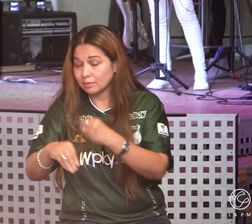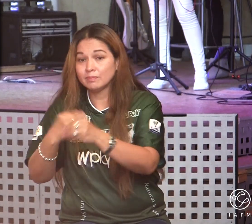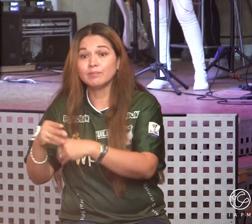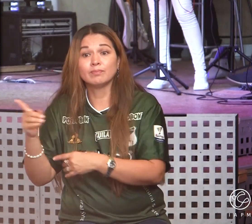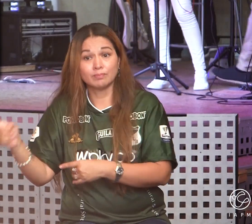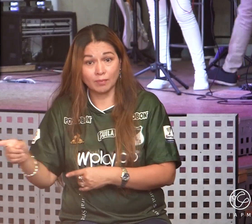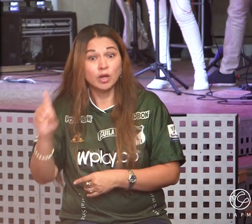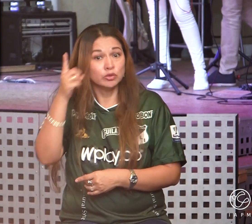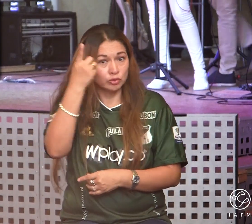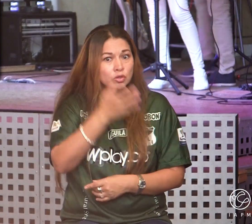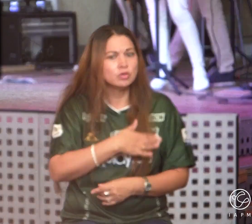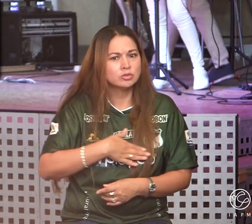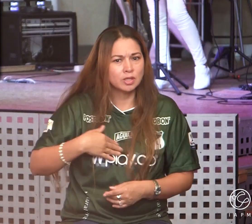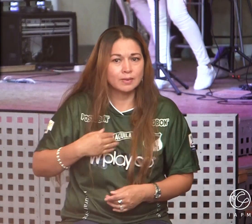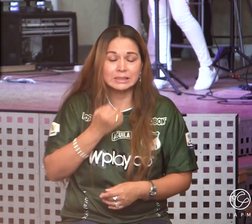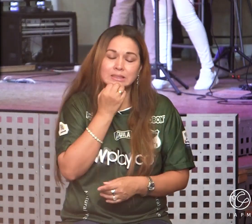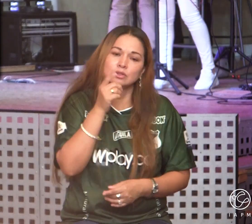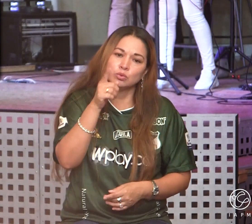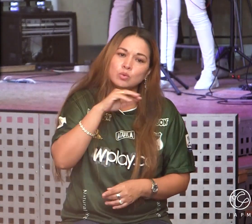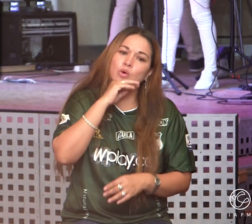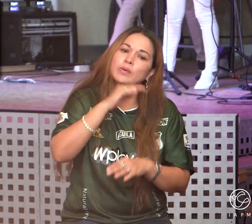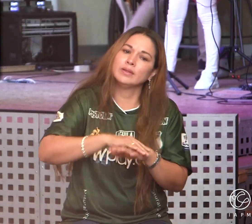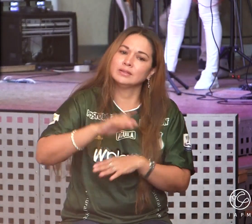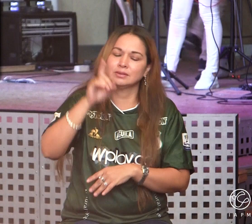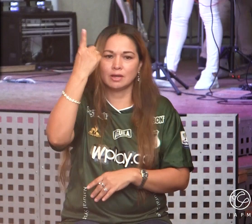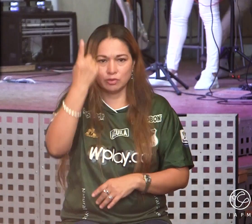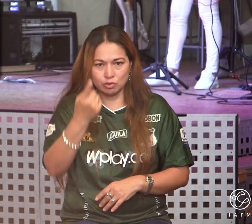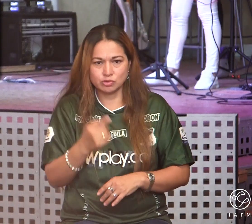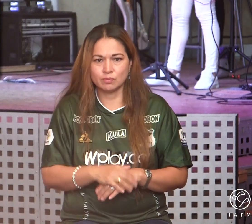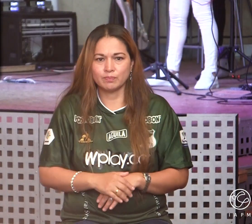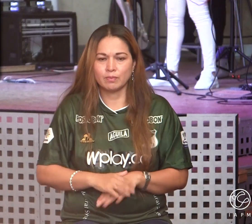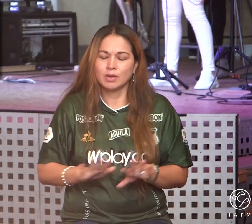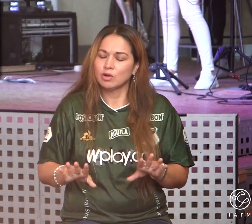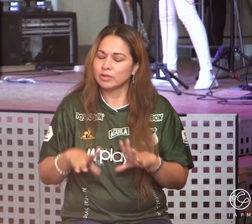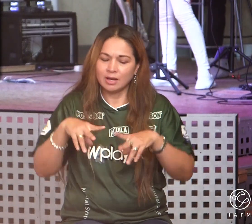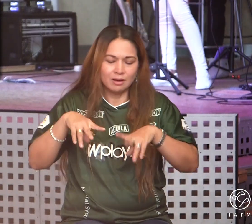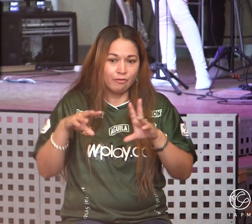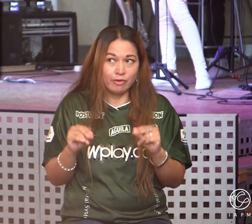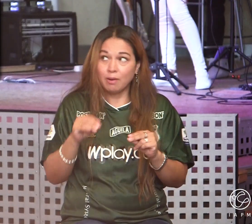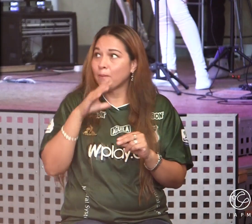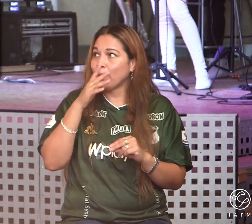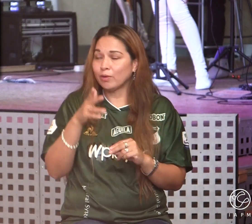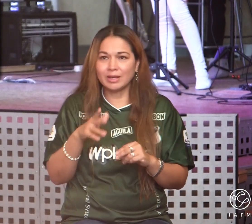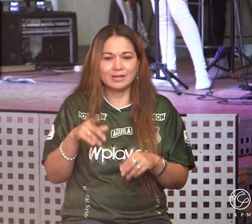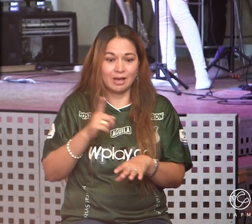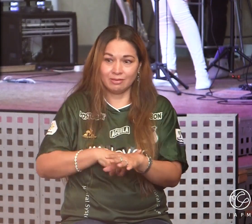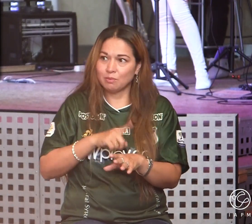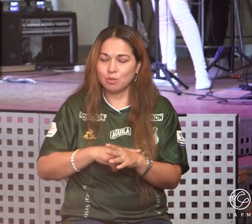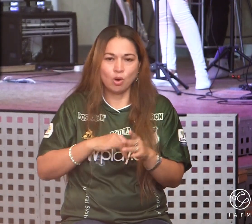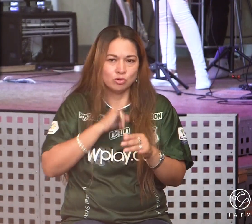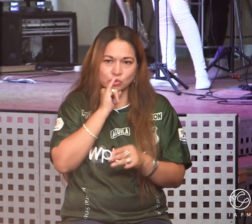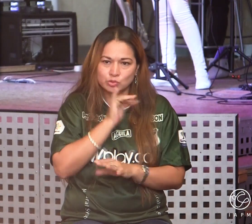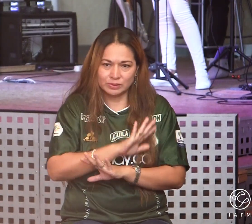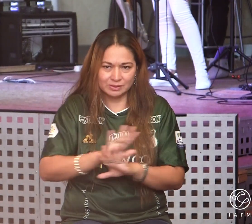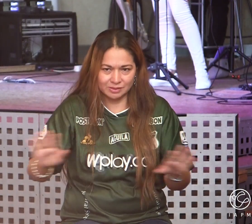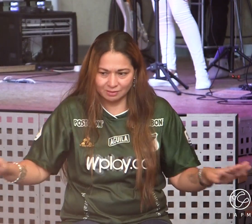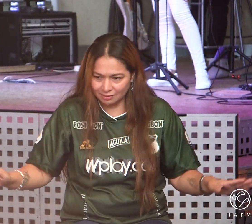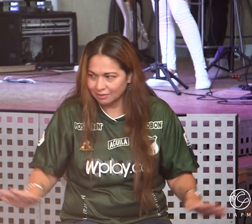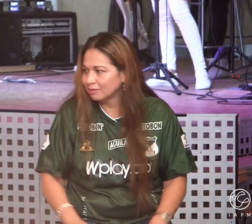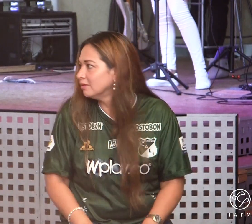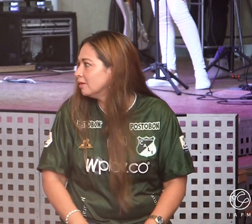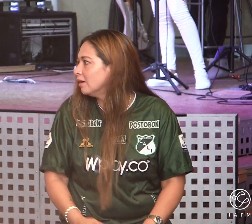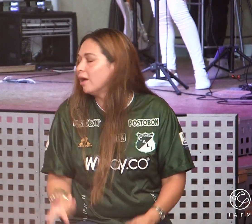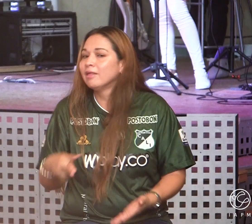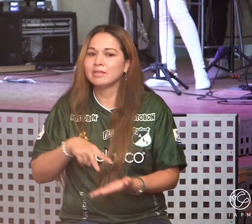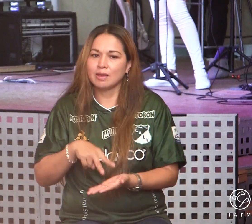comprenderemos en la medida en que nos movamos en ese ambiente. Pero vamos a parar aquí, creo que ya hemos hablado suficiente. ¿Podrías estar de pie, por favor?